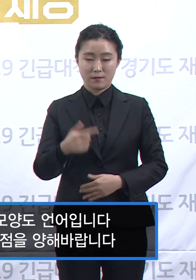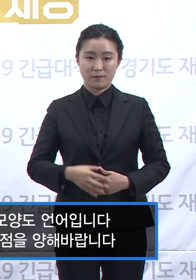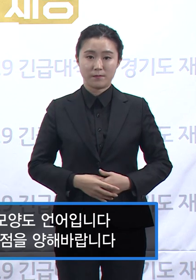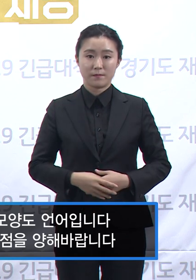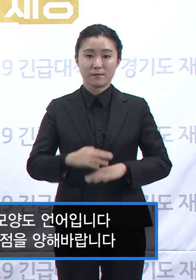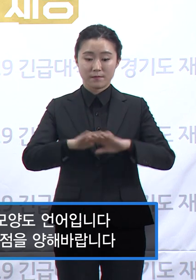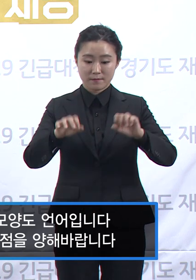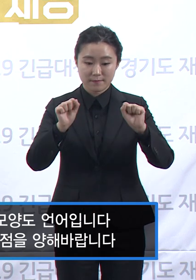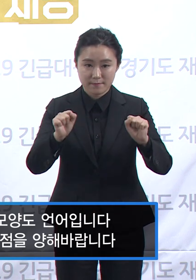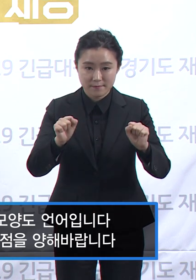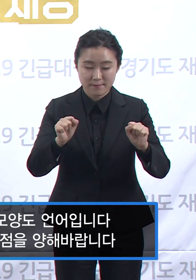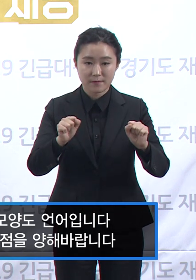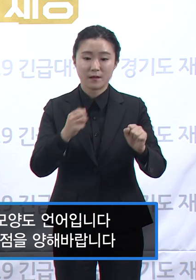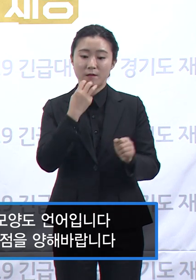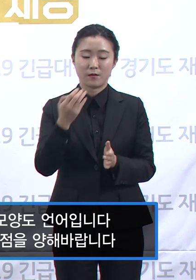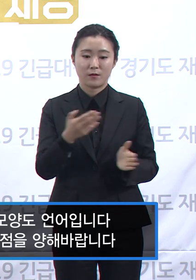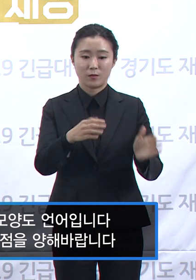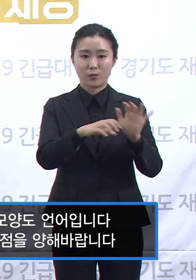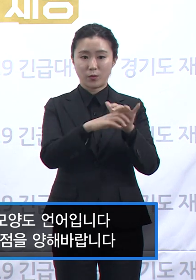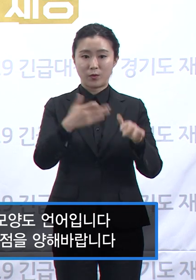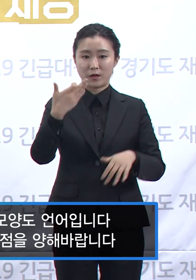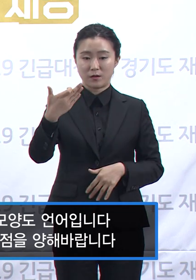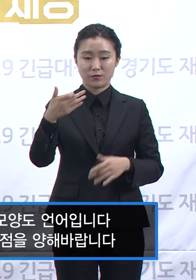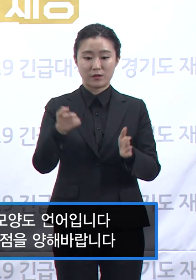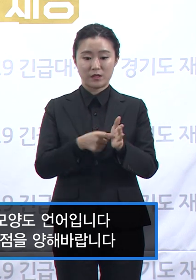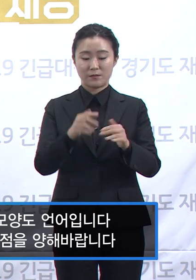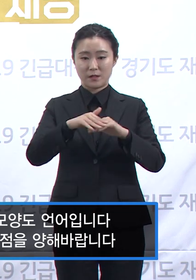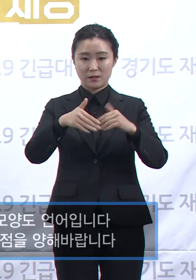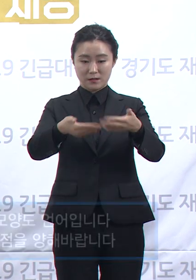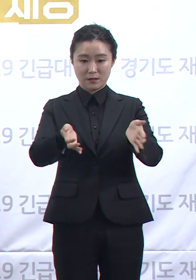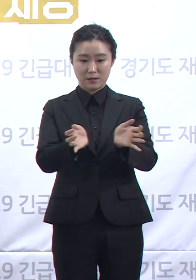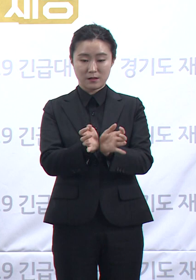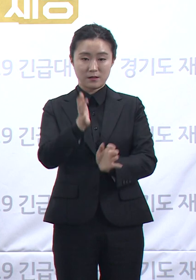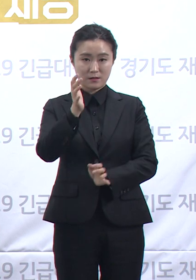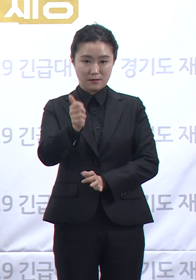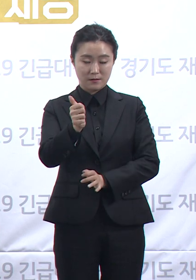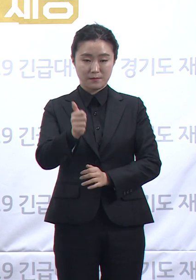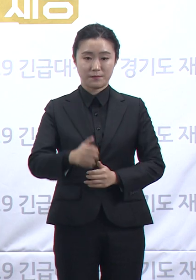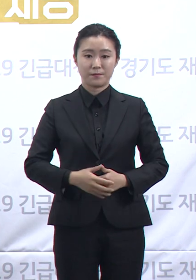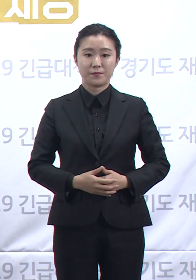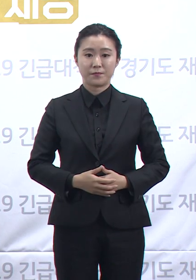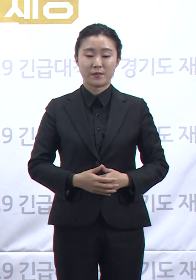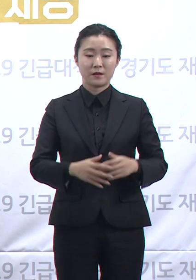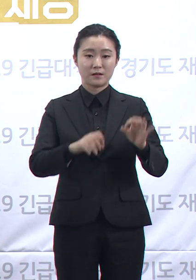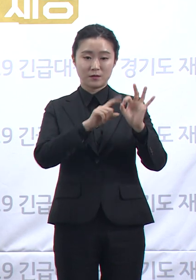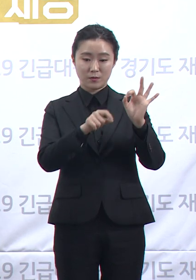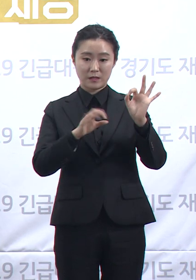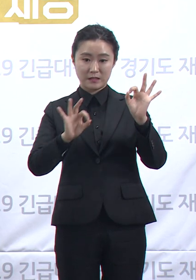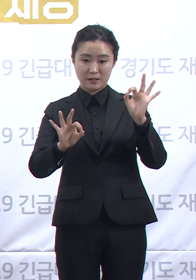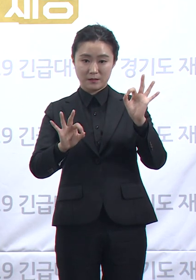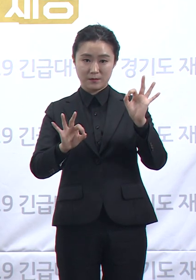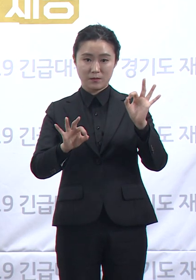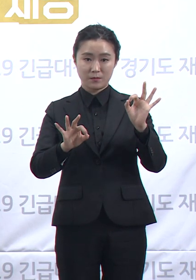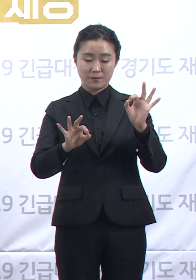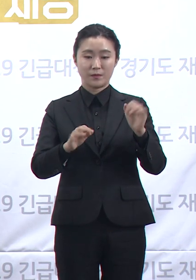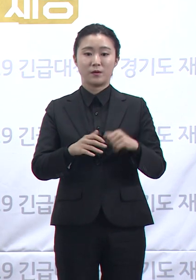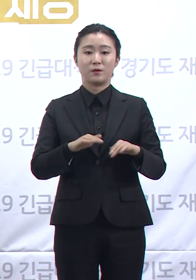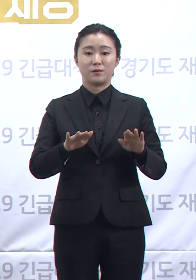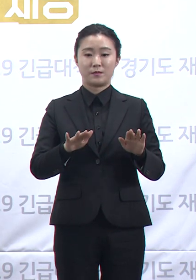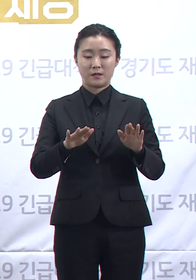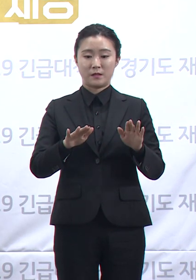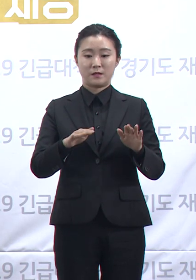네, 안녕하십니까. 경기도 코로나19 긴급대책단 임승관입니다. 10월 12일 월요일 경기도 코로나19 대응